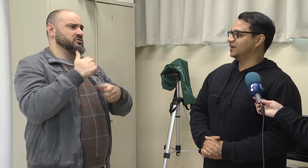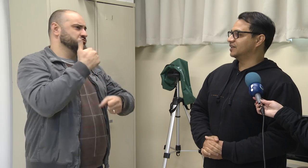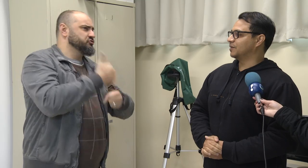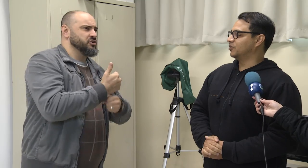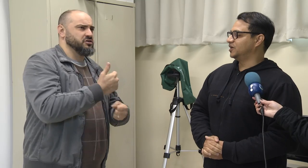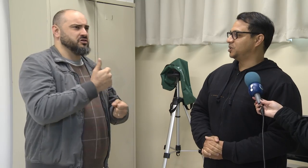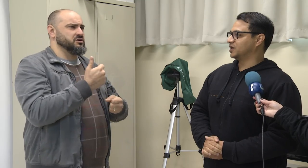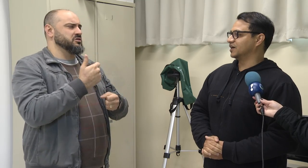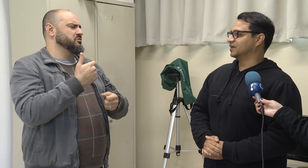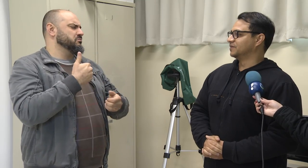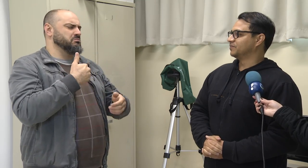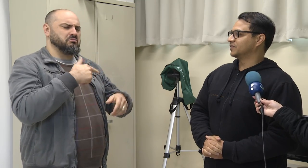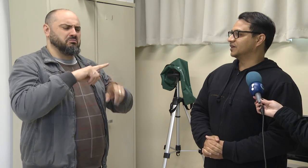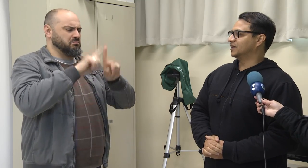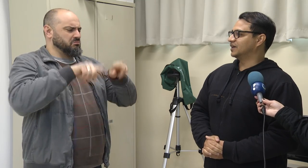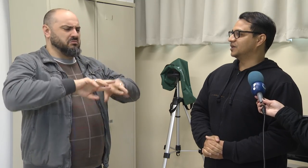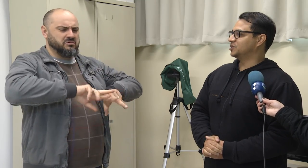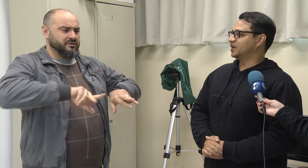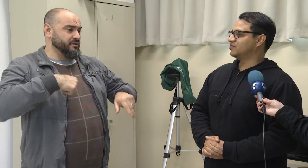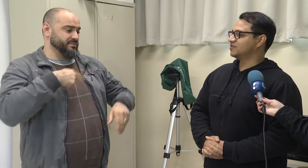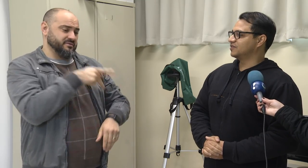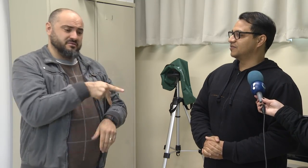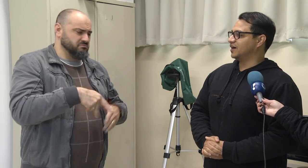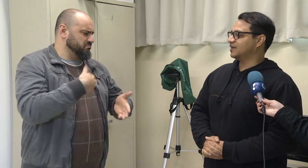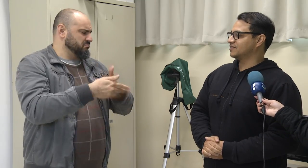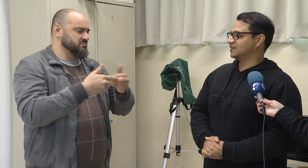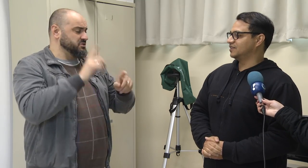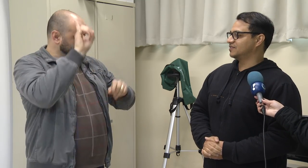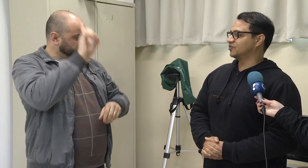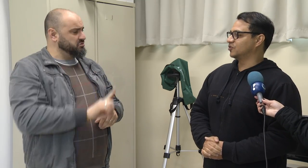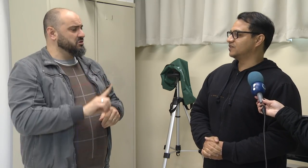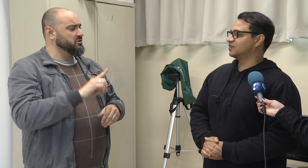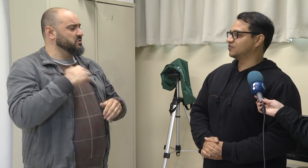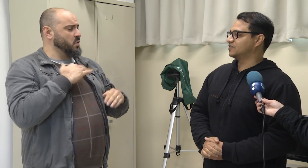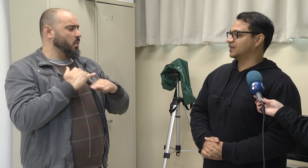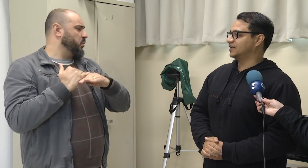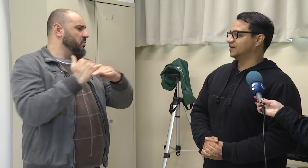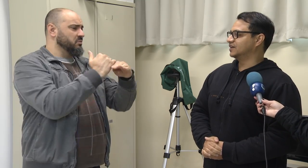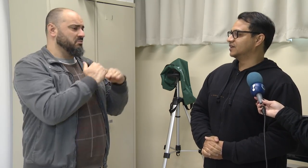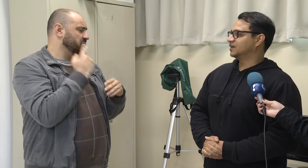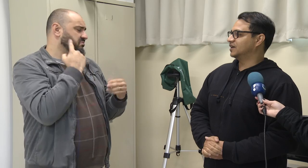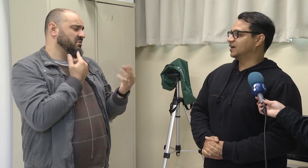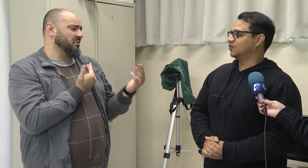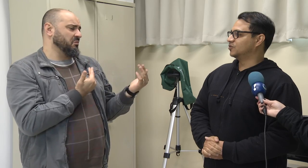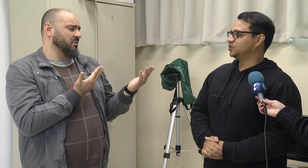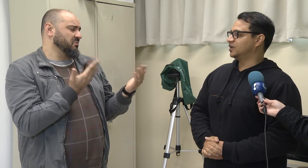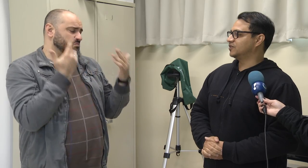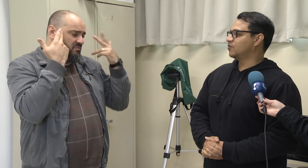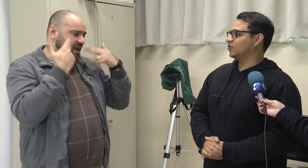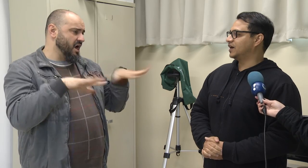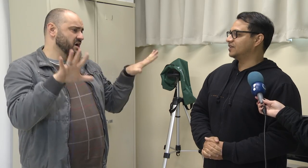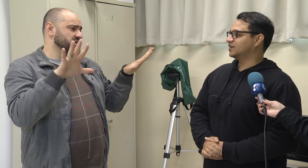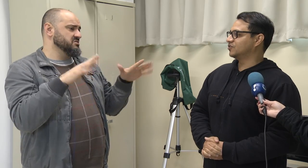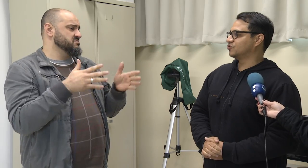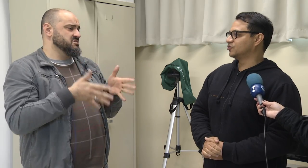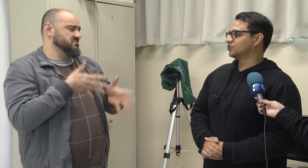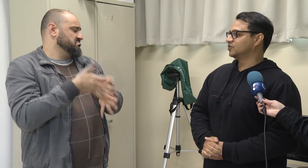na política direitos em várias em setores e uma sociedade é um direito de igualdade né do surdo